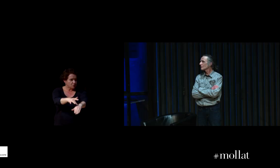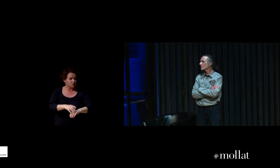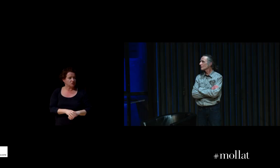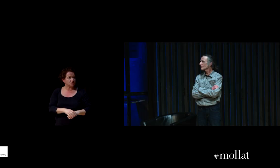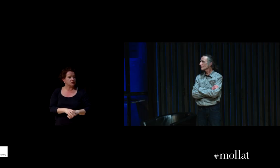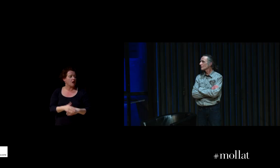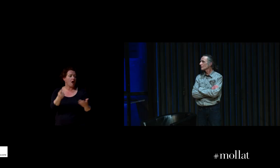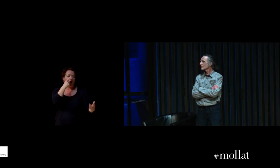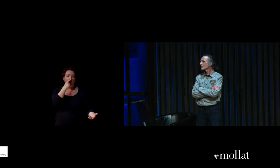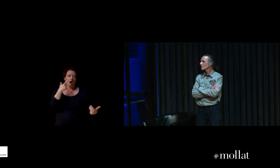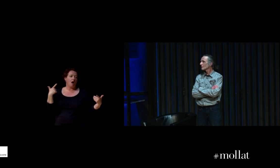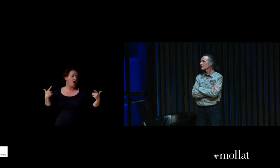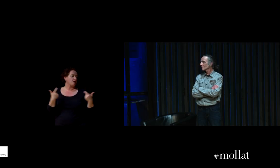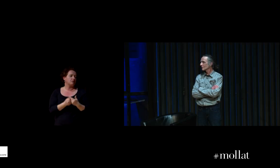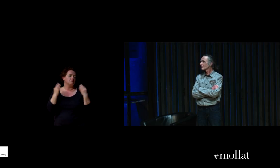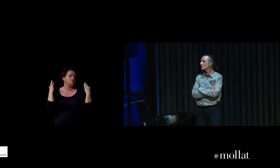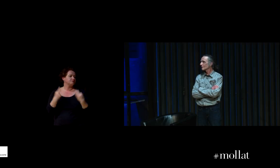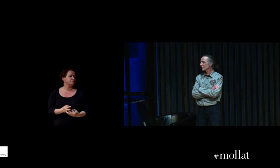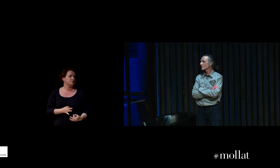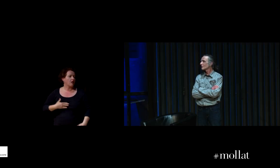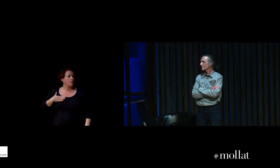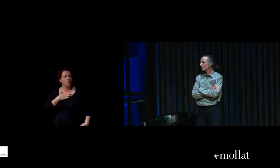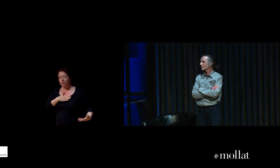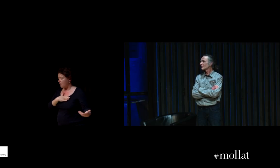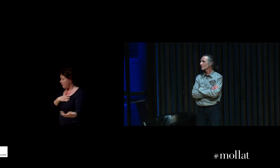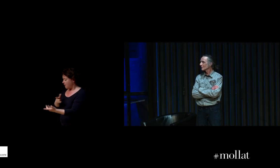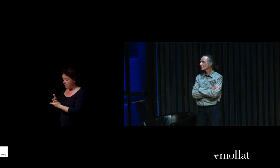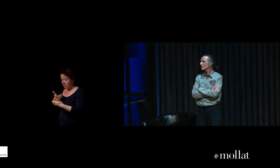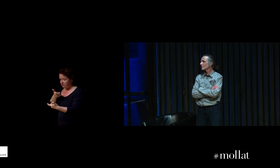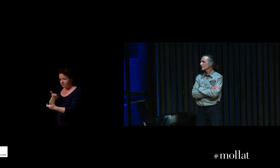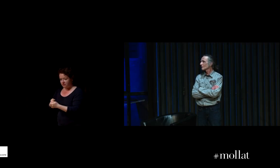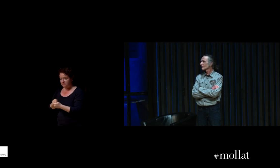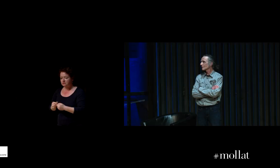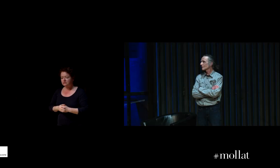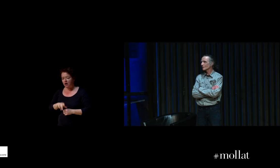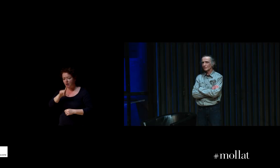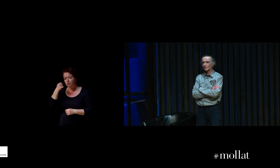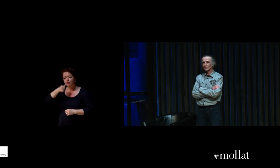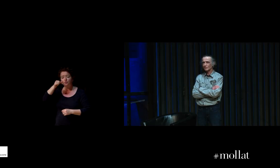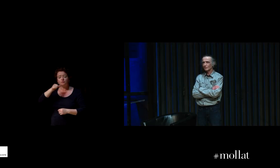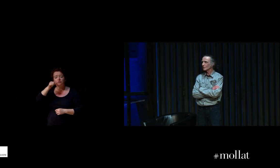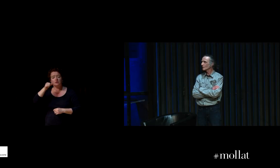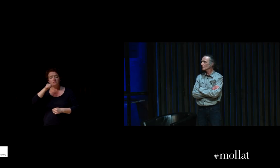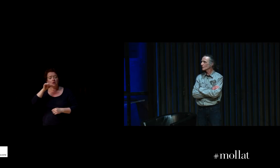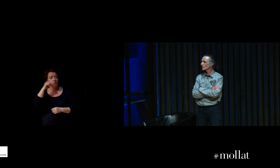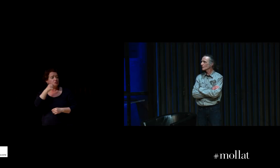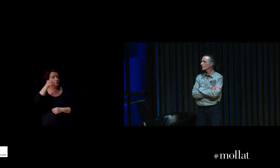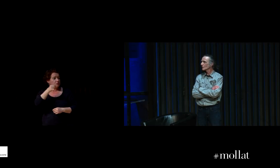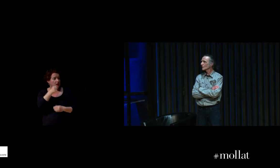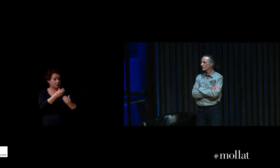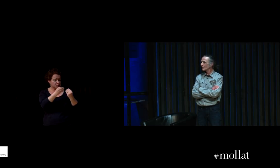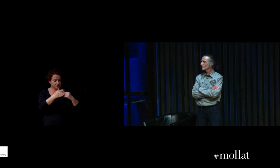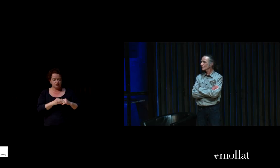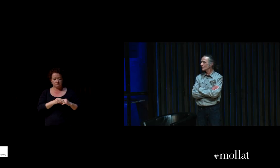suis régalée. et j'ai continué à faire de la langue des signes,